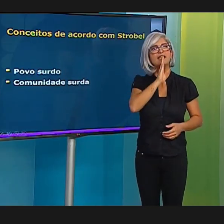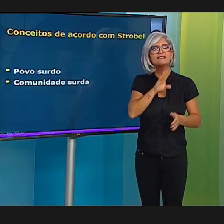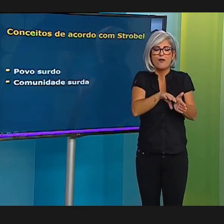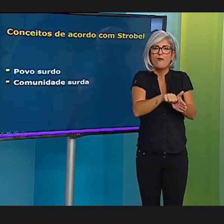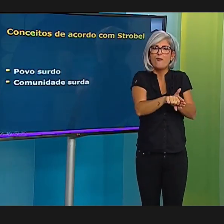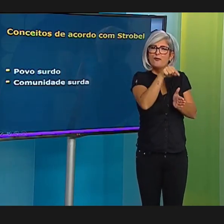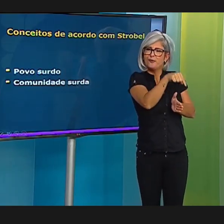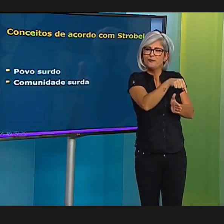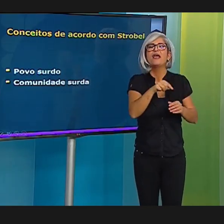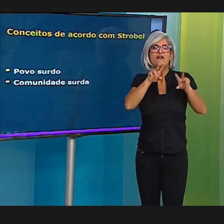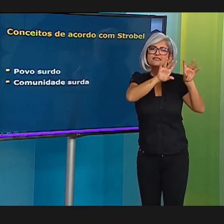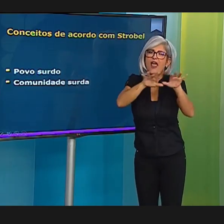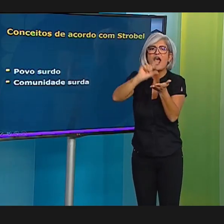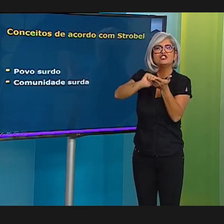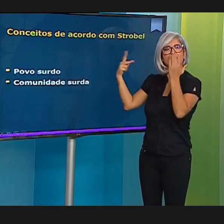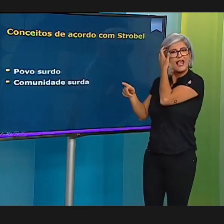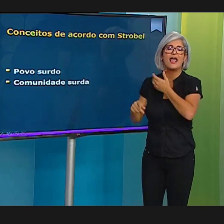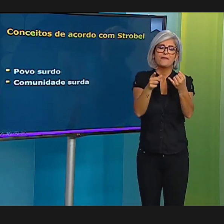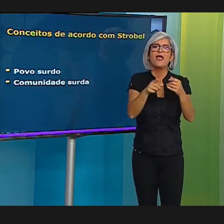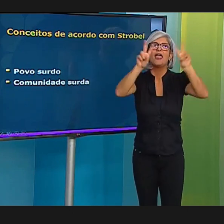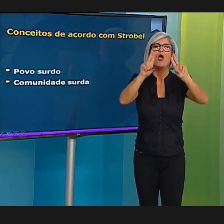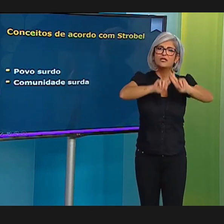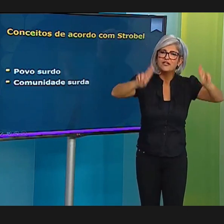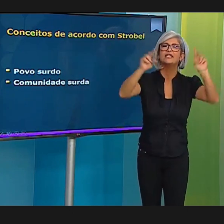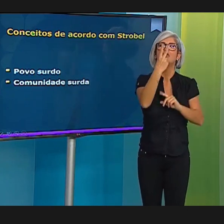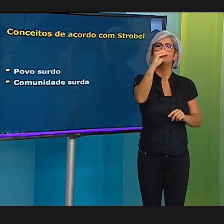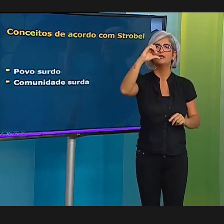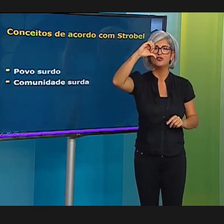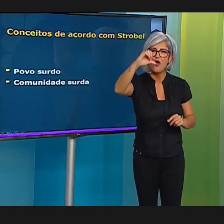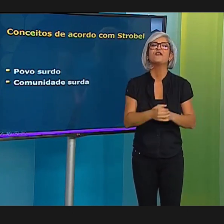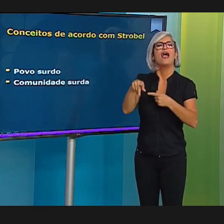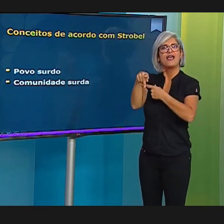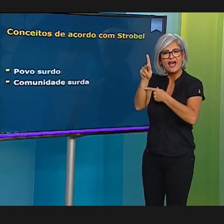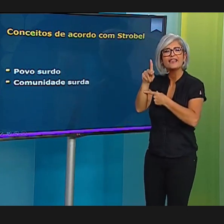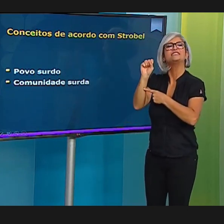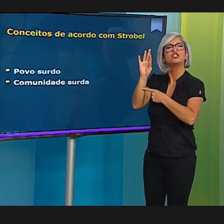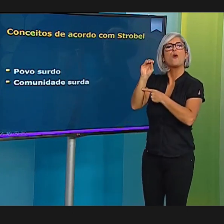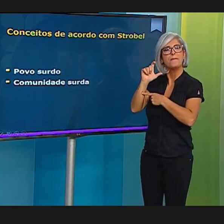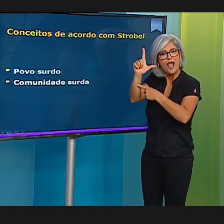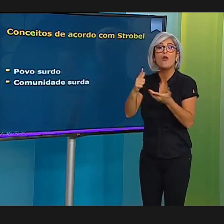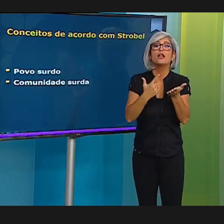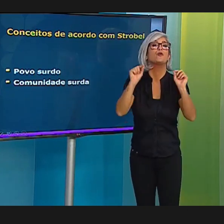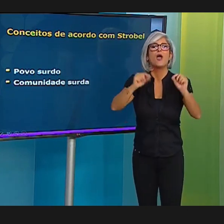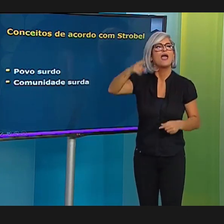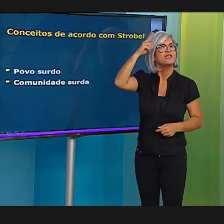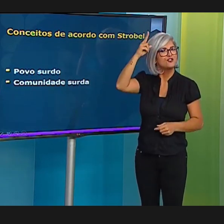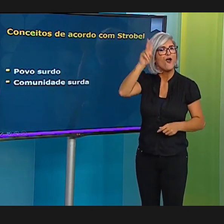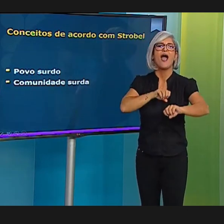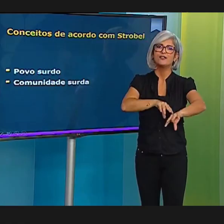Aproveitem também, gratuitamente, ali pelo Google, e pesquisem os artigos da Universidade Federal de Santa Catarina, do ano de 2009, coloquem o nome Karin Strobel,